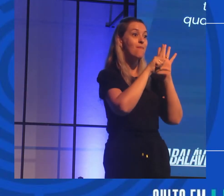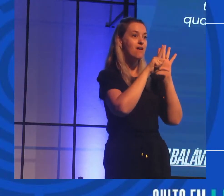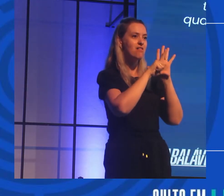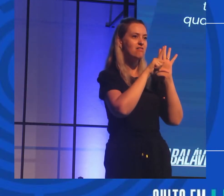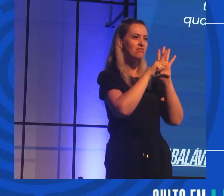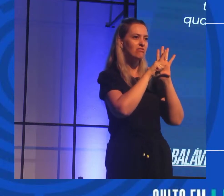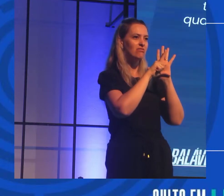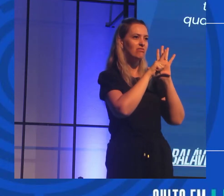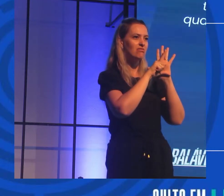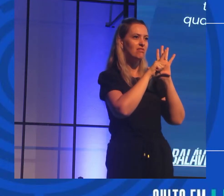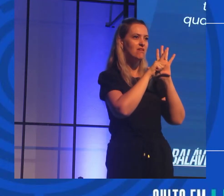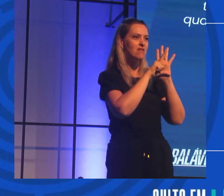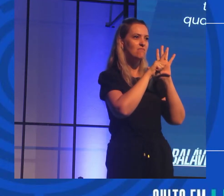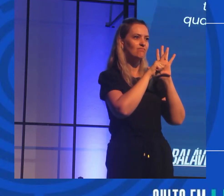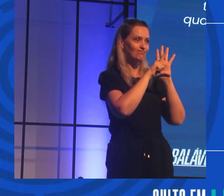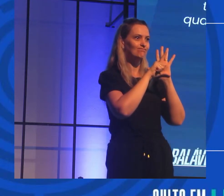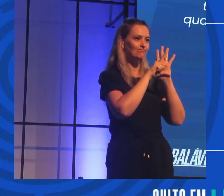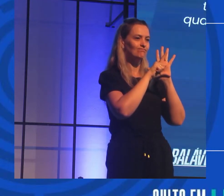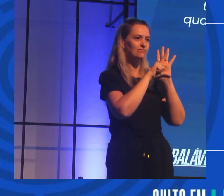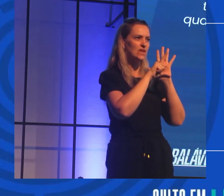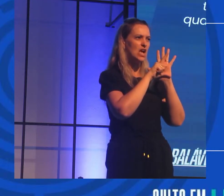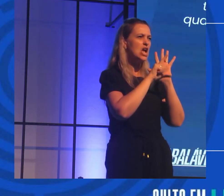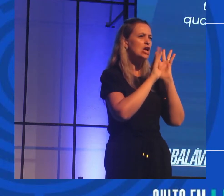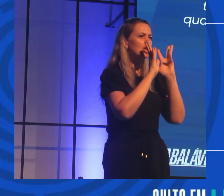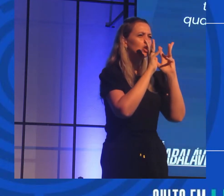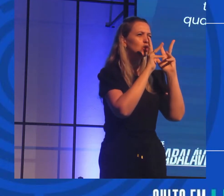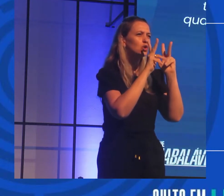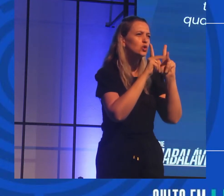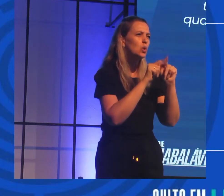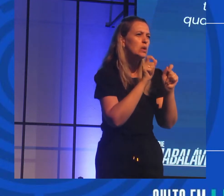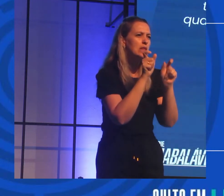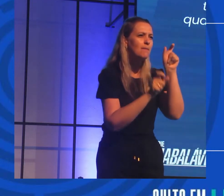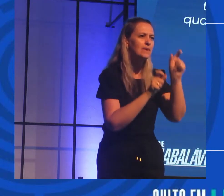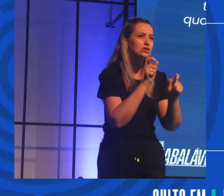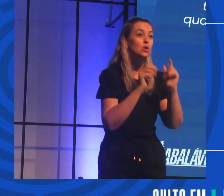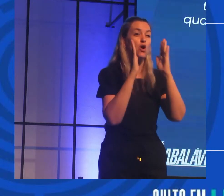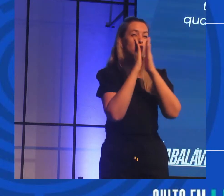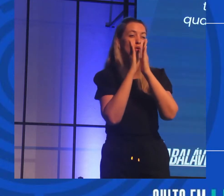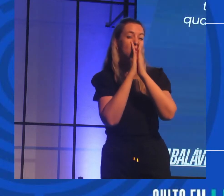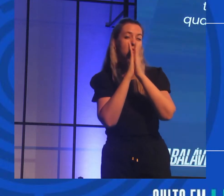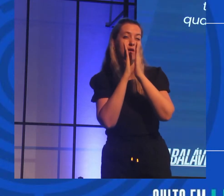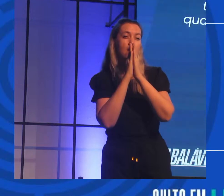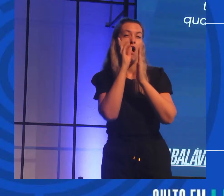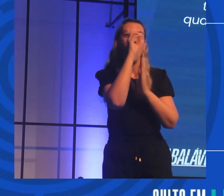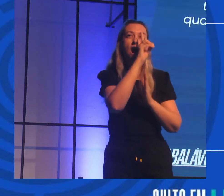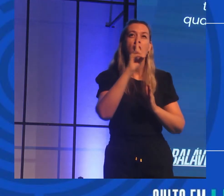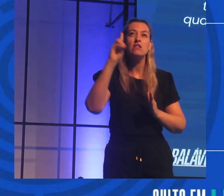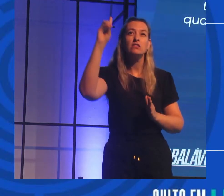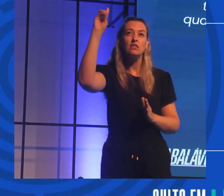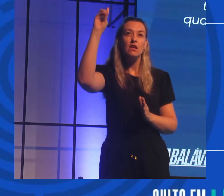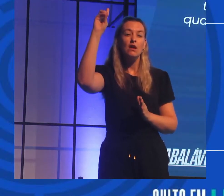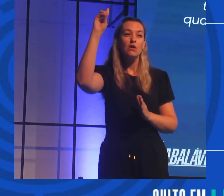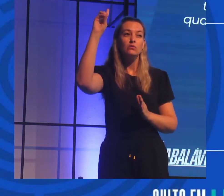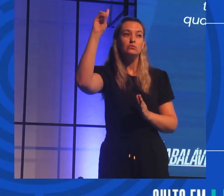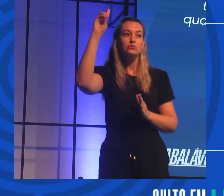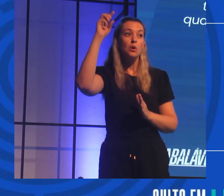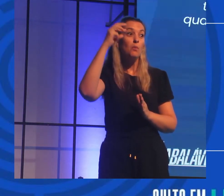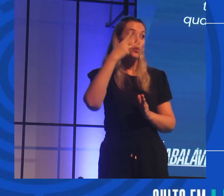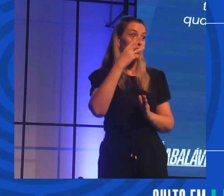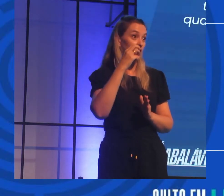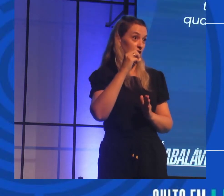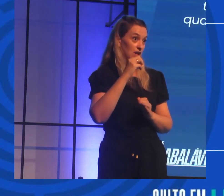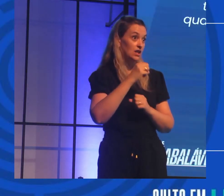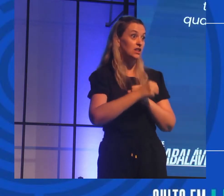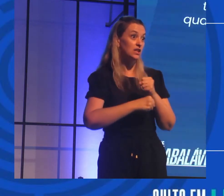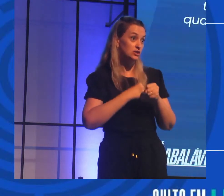emitir um decreto ordenando que todo aquele que orar a qualquer Deus ou qualquer homem nos próximos 30 dias, exceto